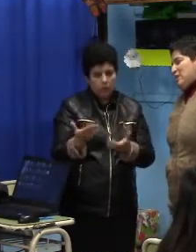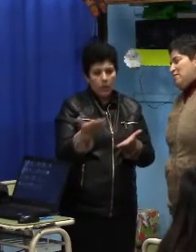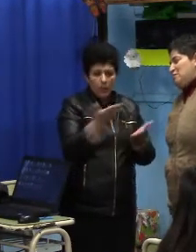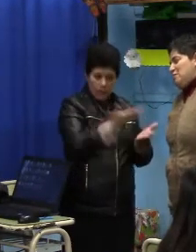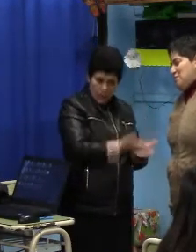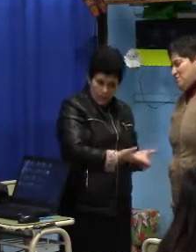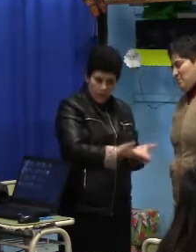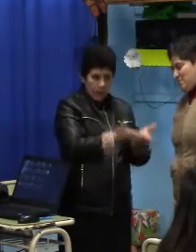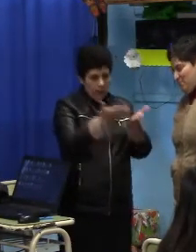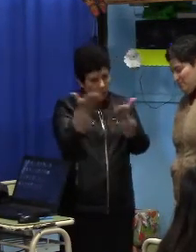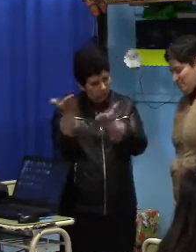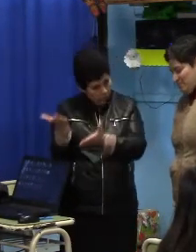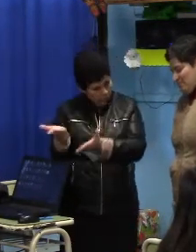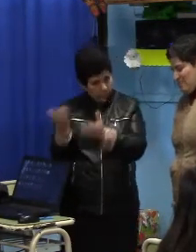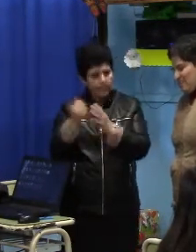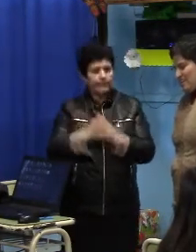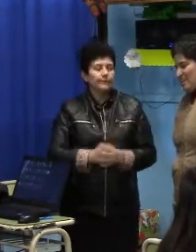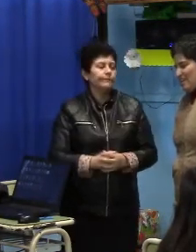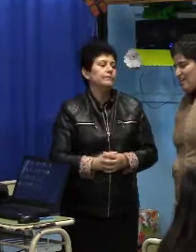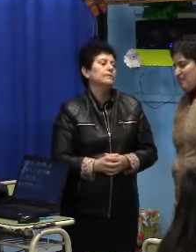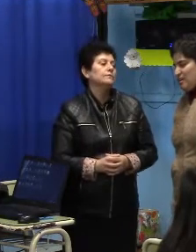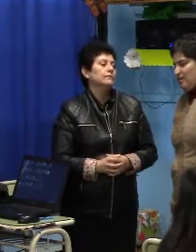pagaba remis.